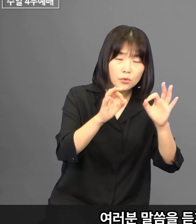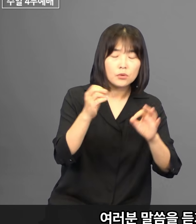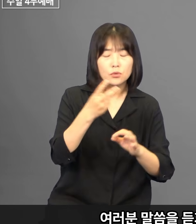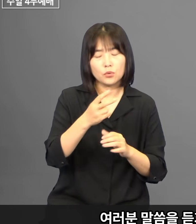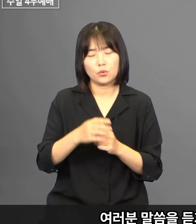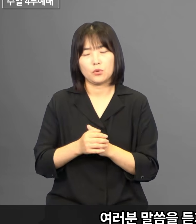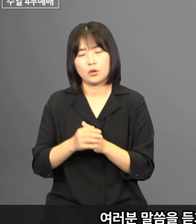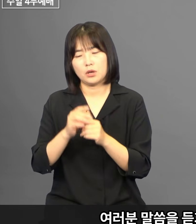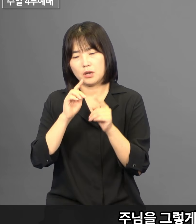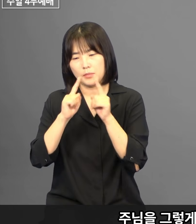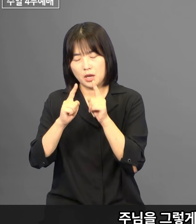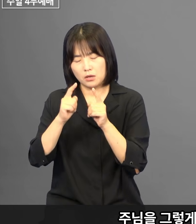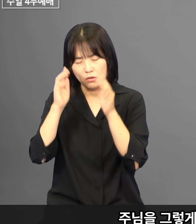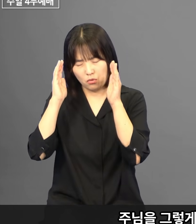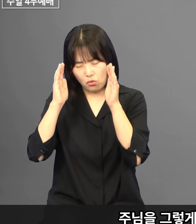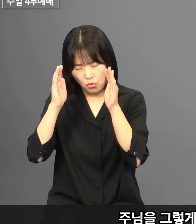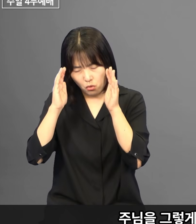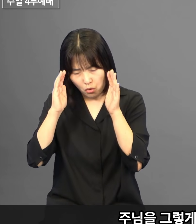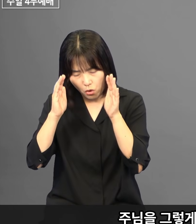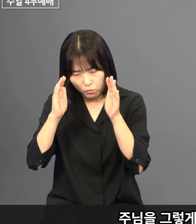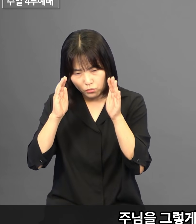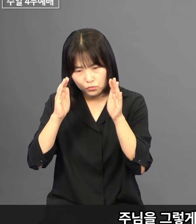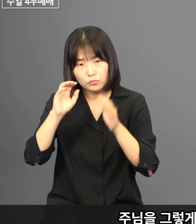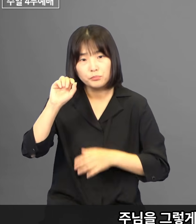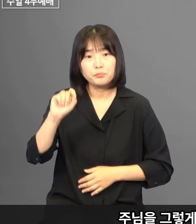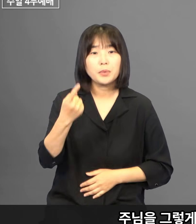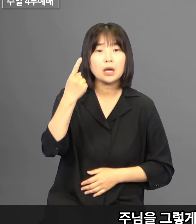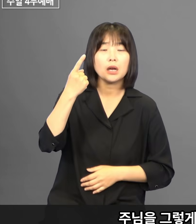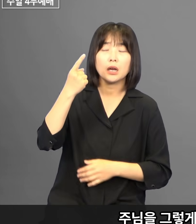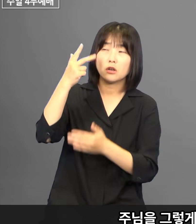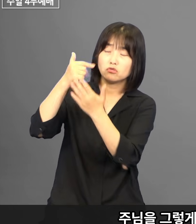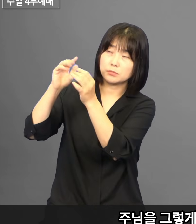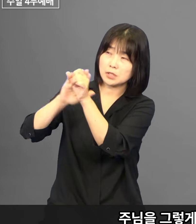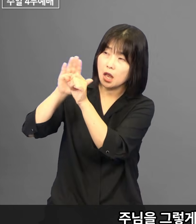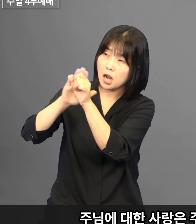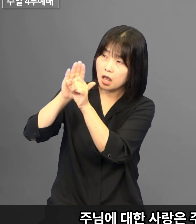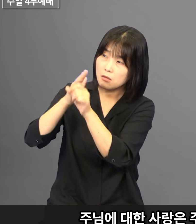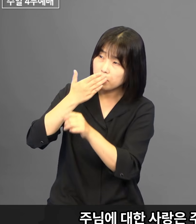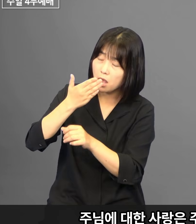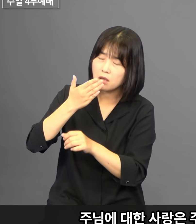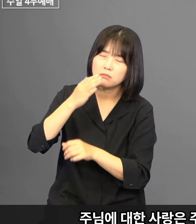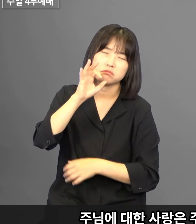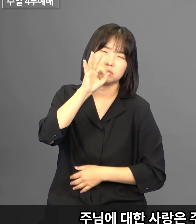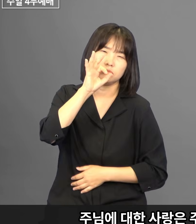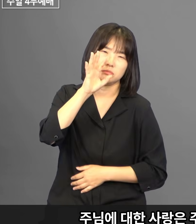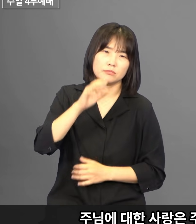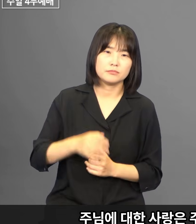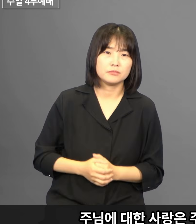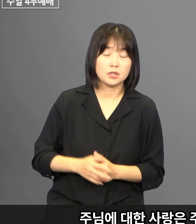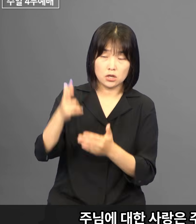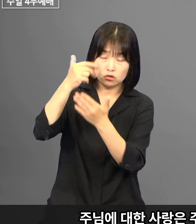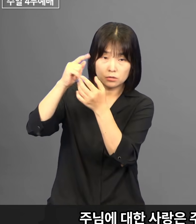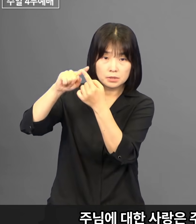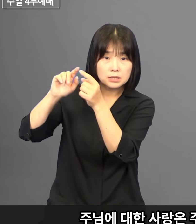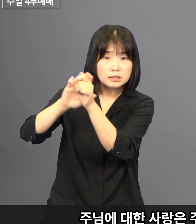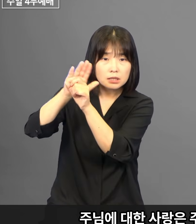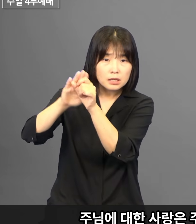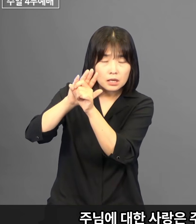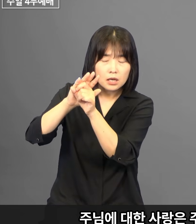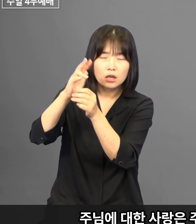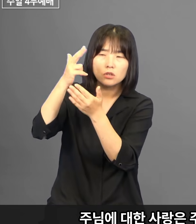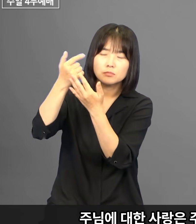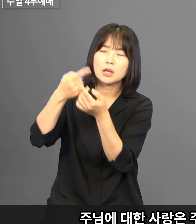교리를 공부해서 주님을 그렇게 사랑하게 될 수 없어요. 주님에 대한 사랑은 주님과 함께